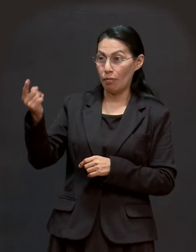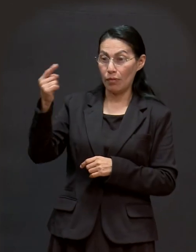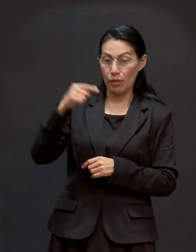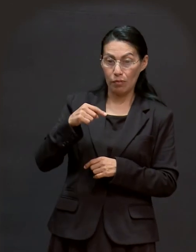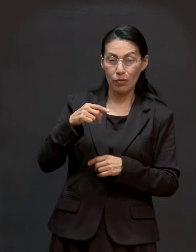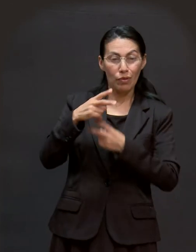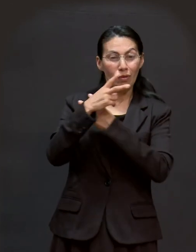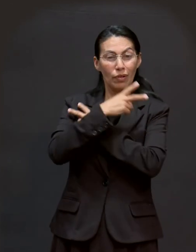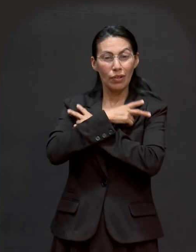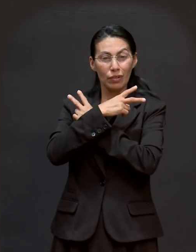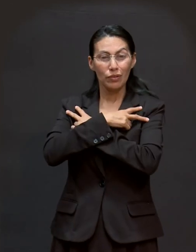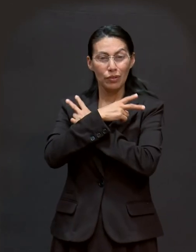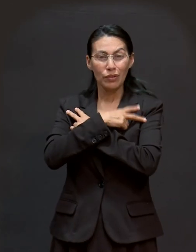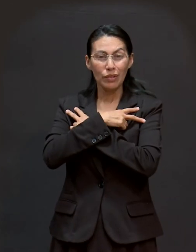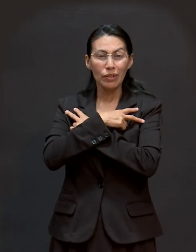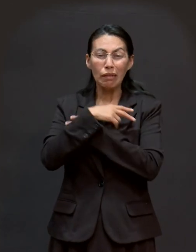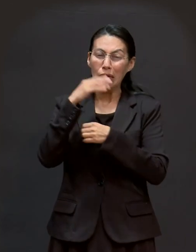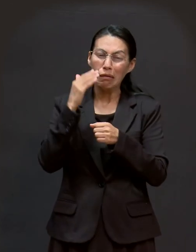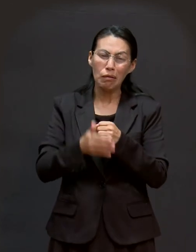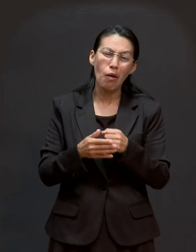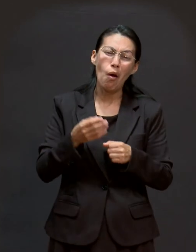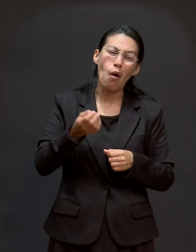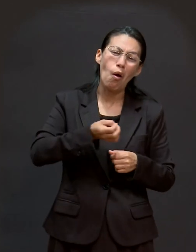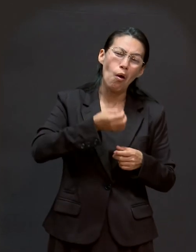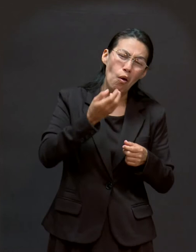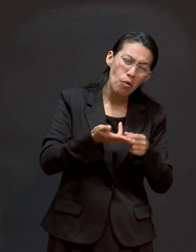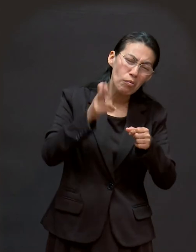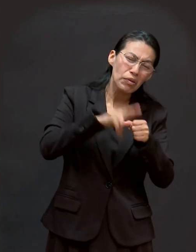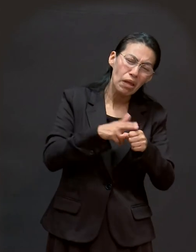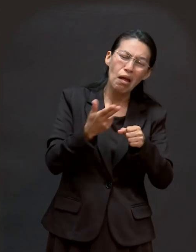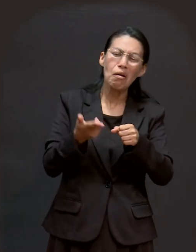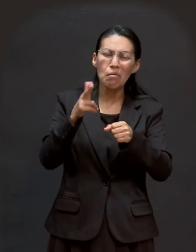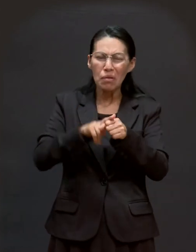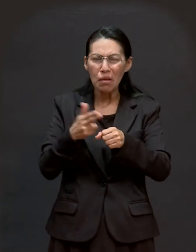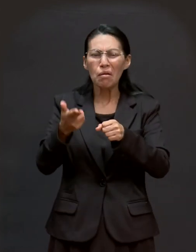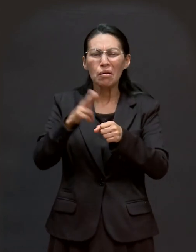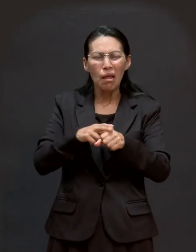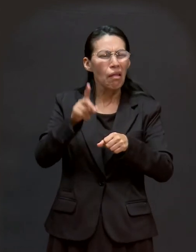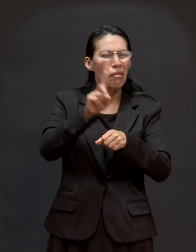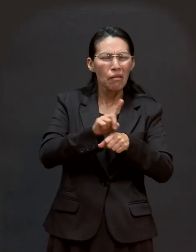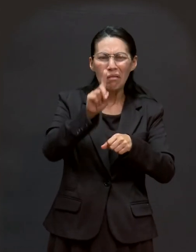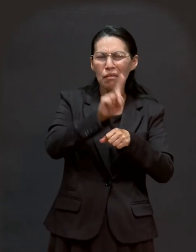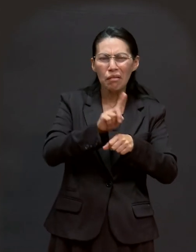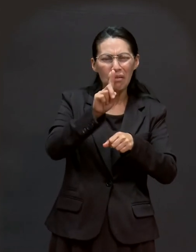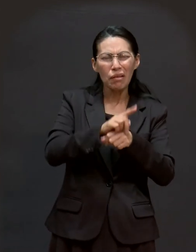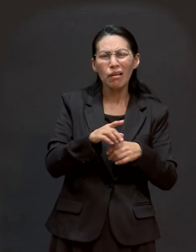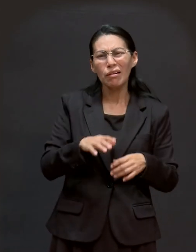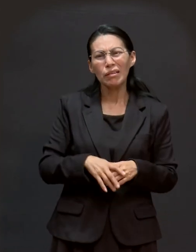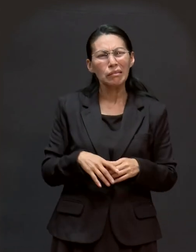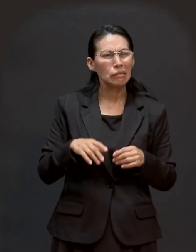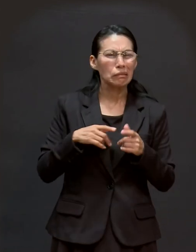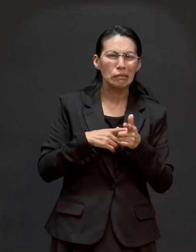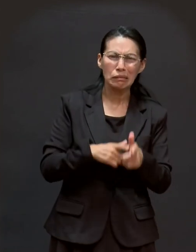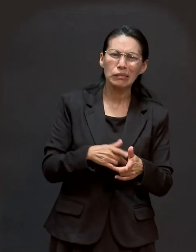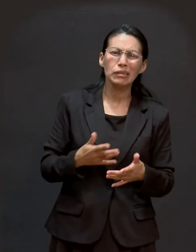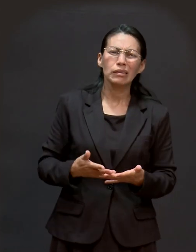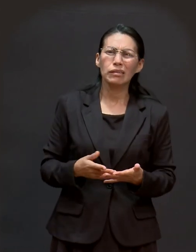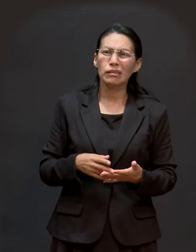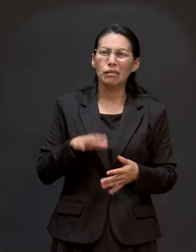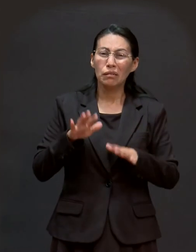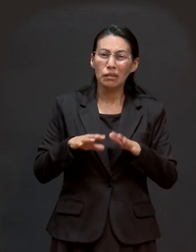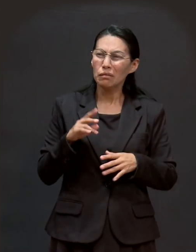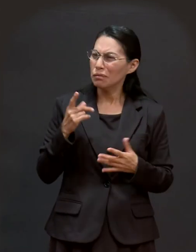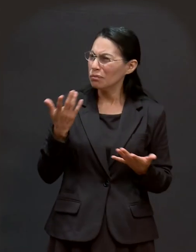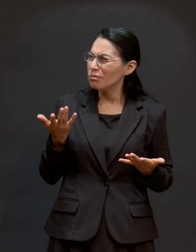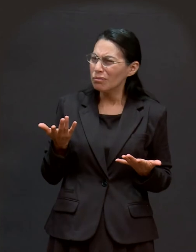de vacaciones y terminamos en los hospitales no yendo a monterrey todos los días a que le dan radioterapia y tres y cada kilo no son monterrey no